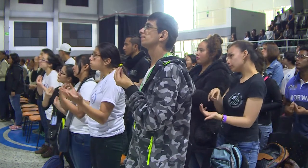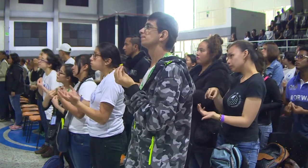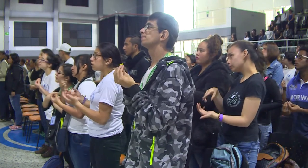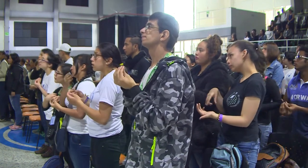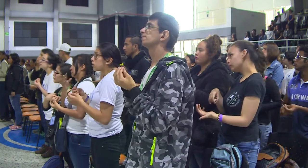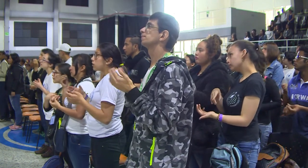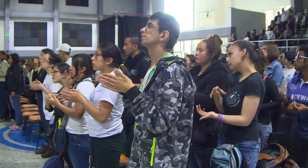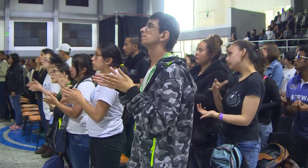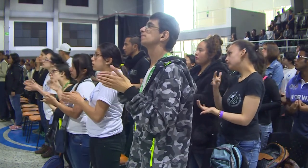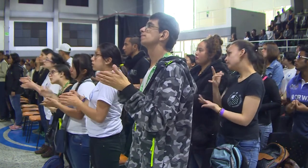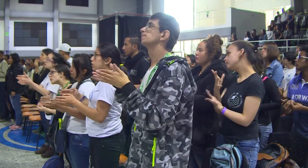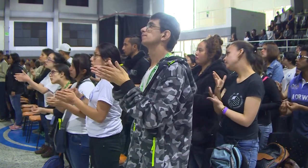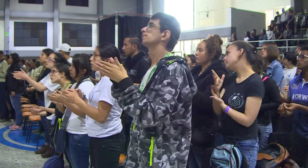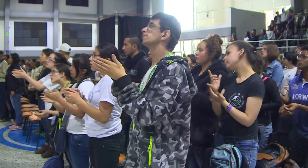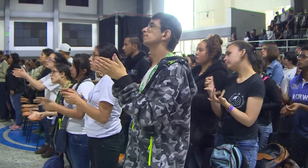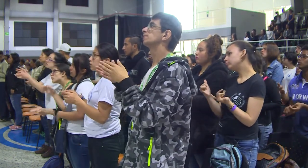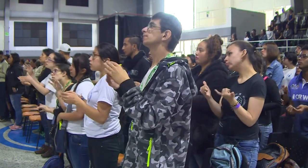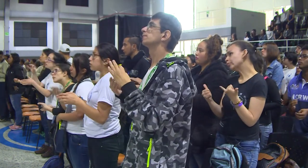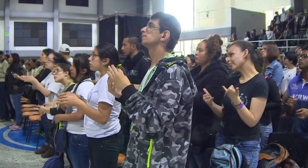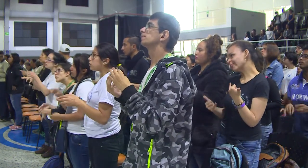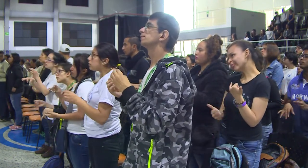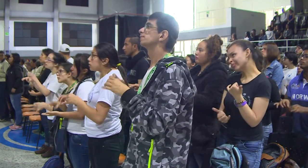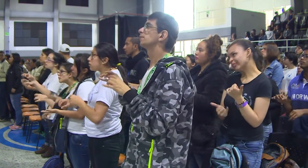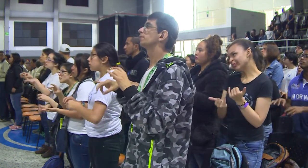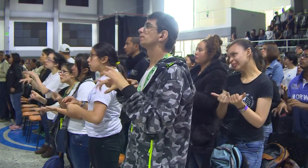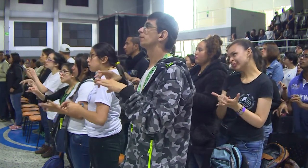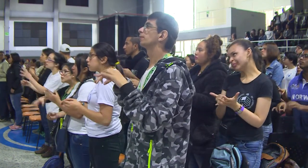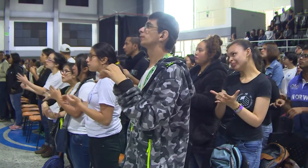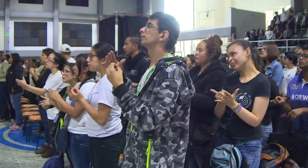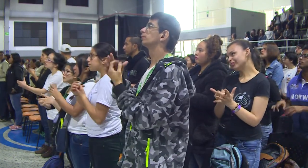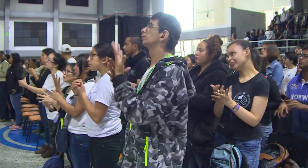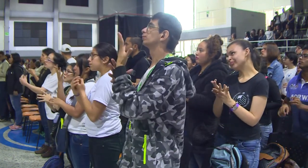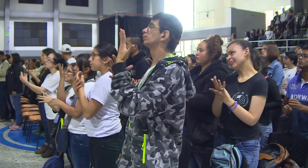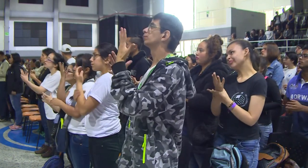flores donde hay